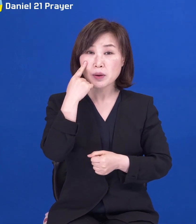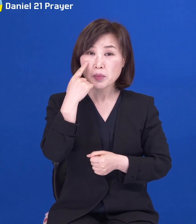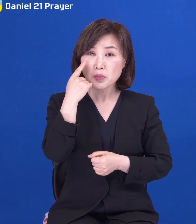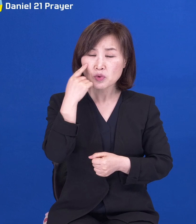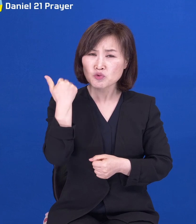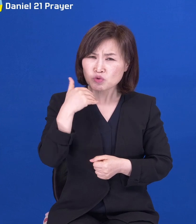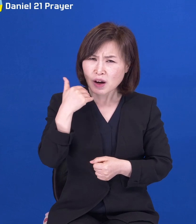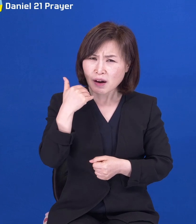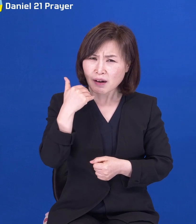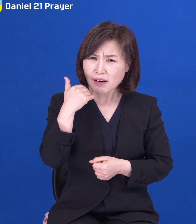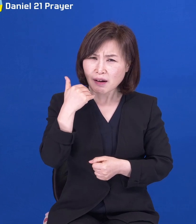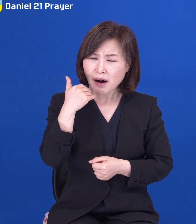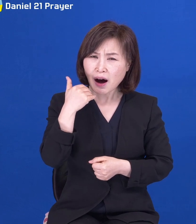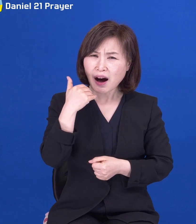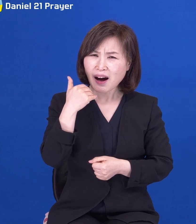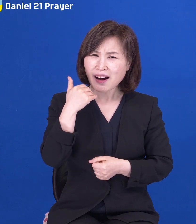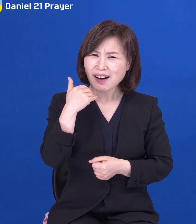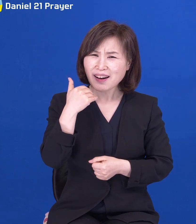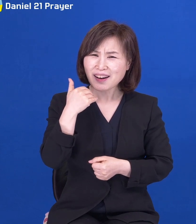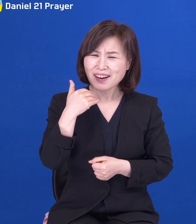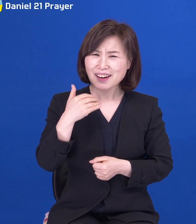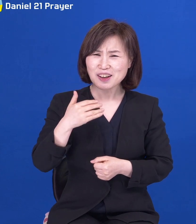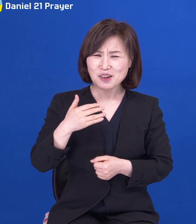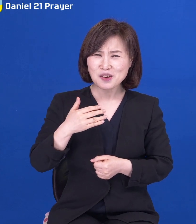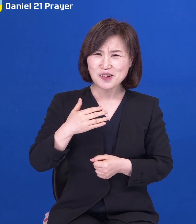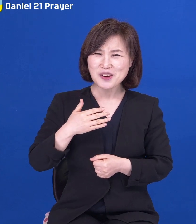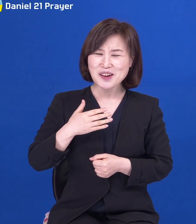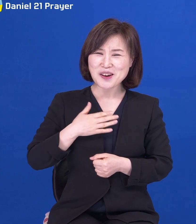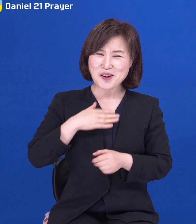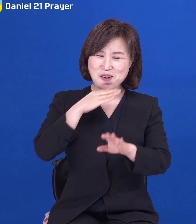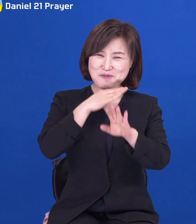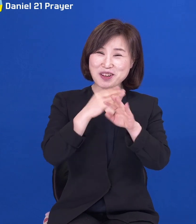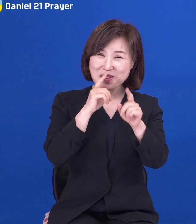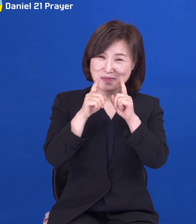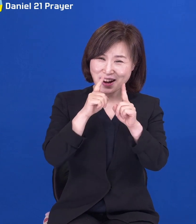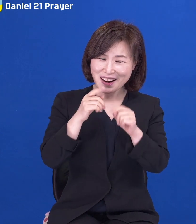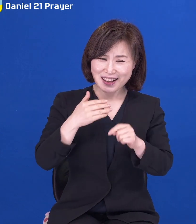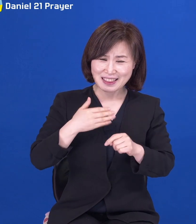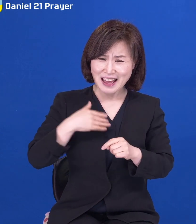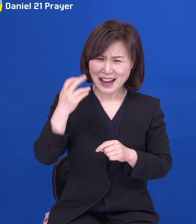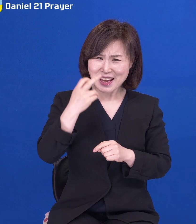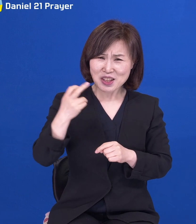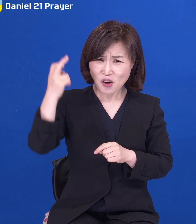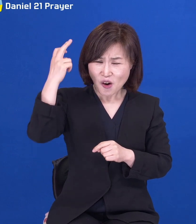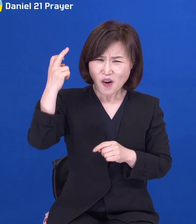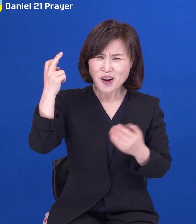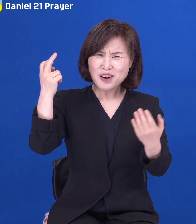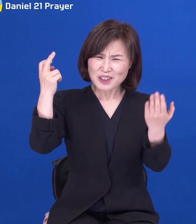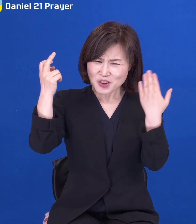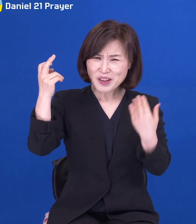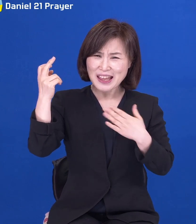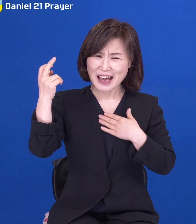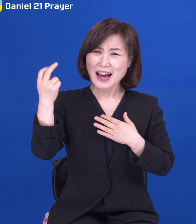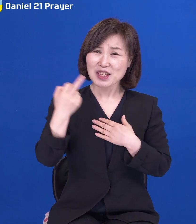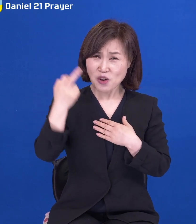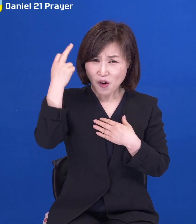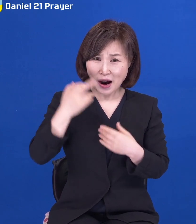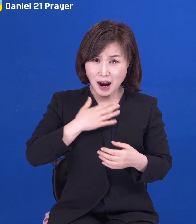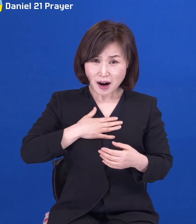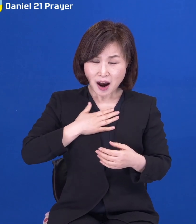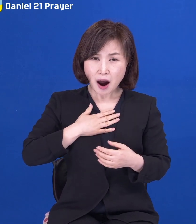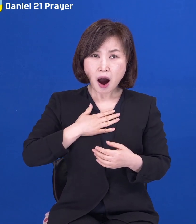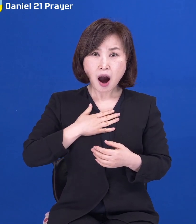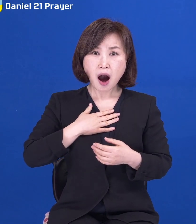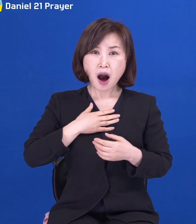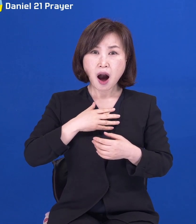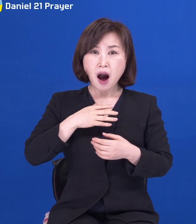전화했더니 내 북한말 해서 죄송합니다. 내 그 교화소에 있던 누구다 하는 거예요. 그 순간에 정신이 확